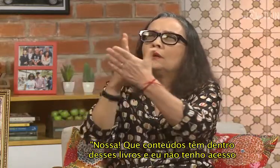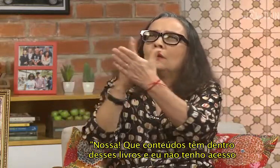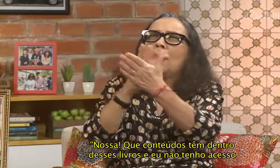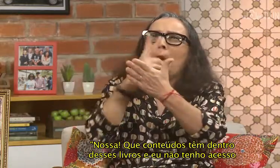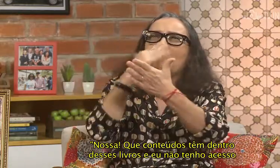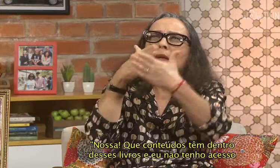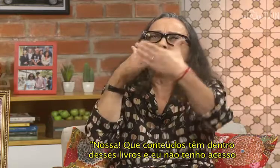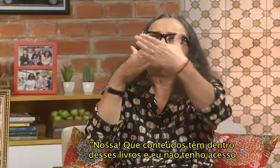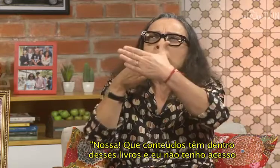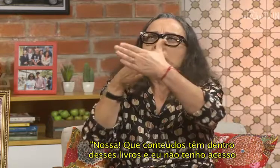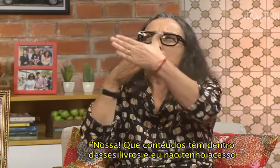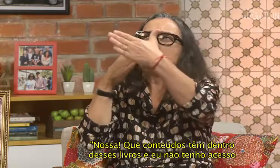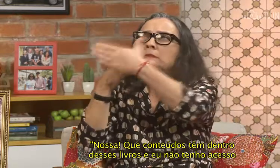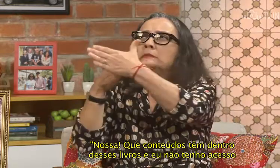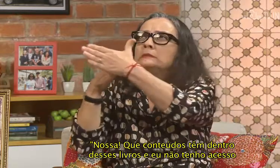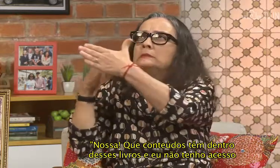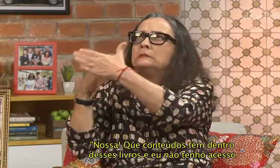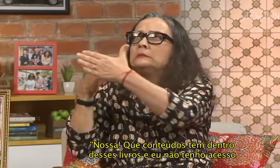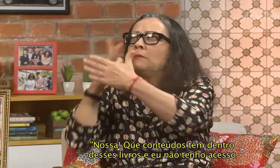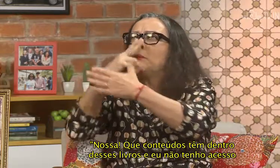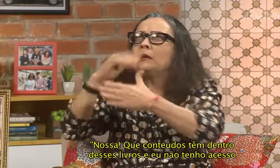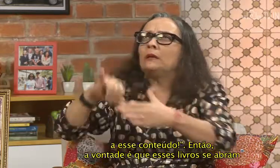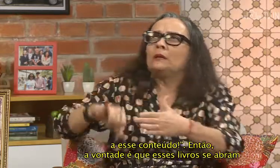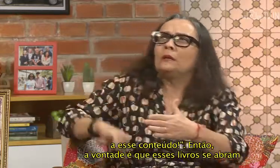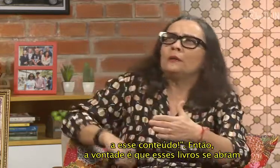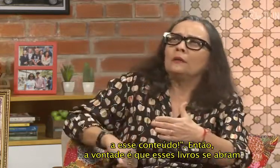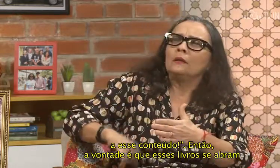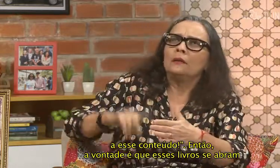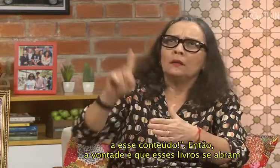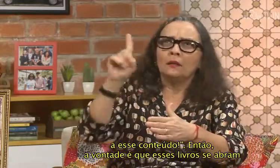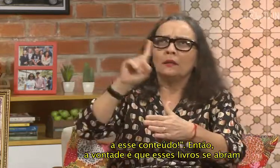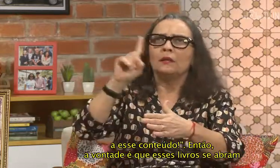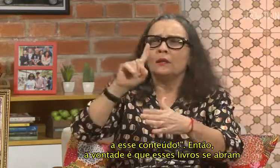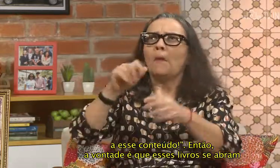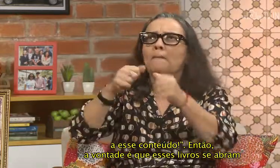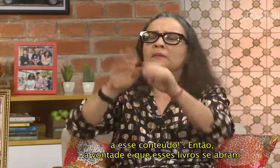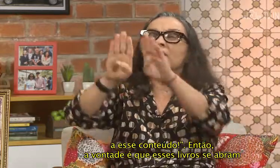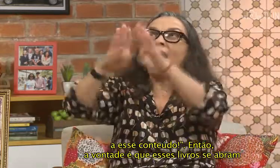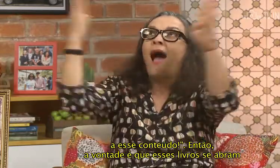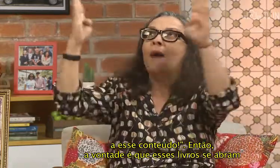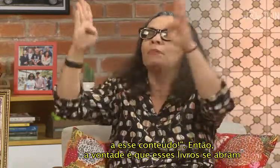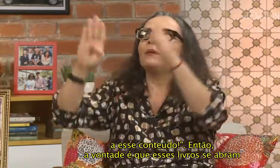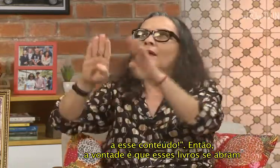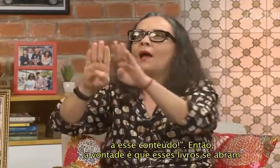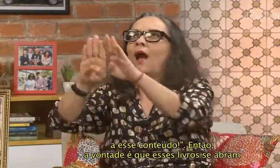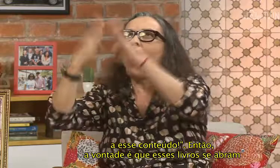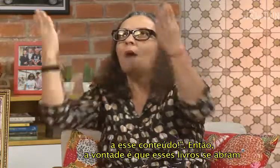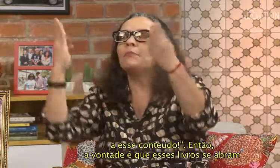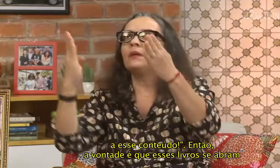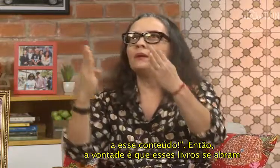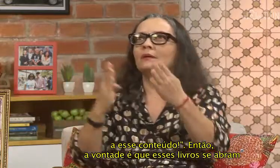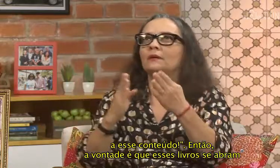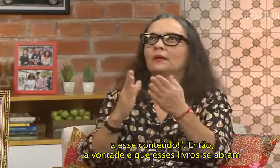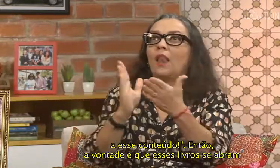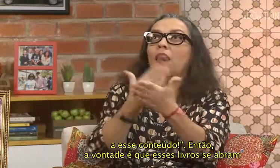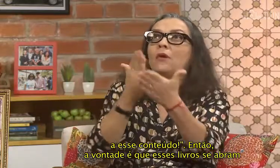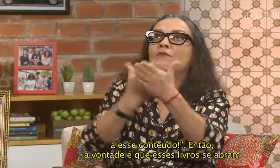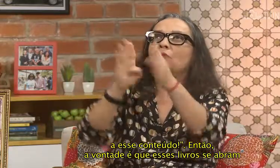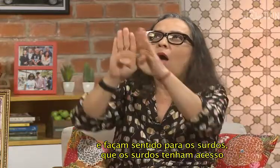conteúdos tem dentro desse livro e eu não tenho acesso a esse conteúdo. Então, a vontade é que esses livros se abram e